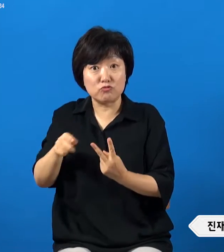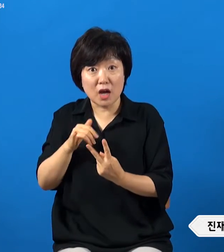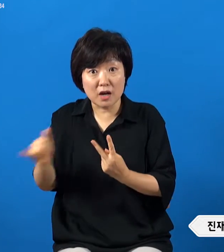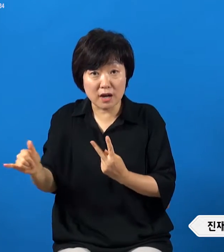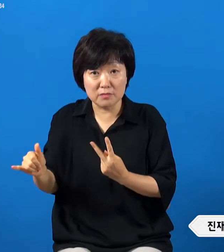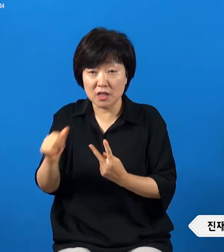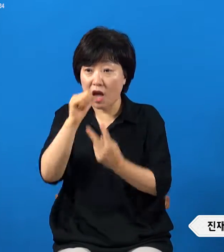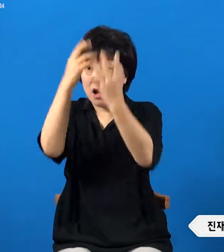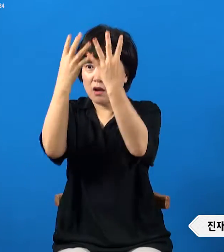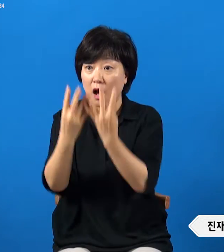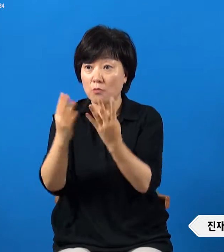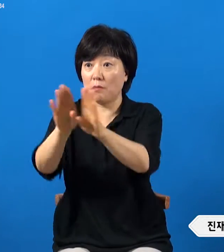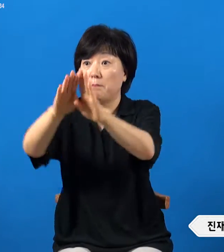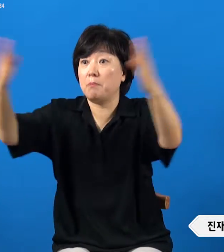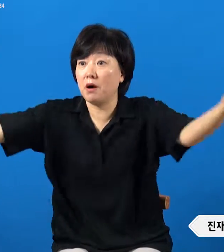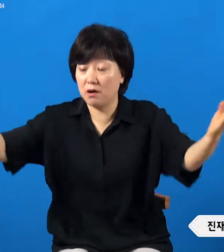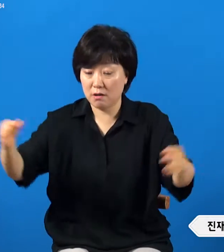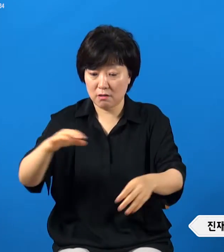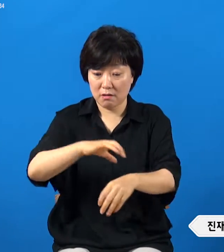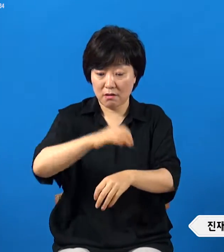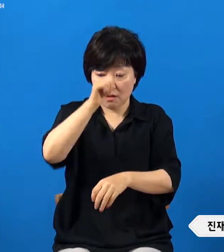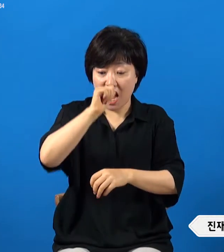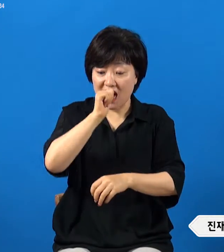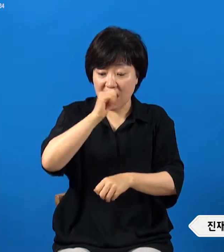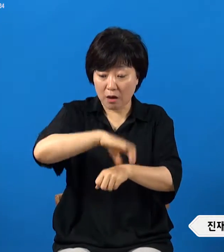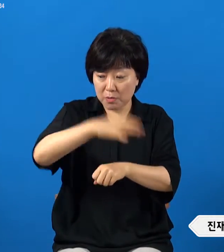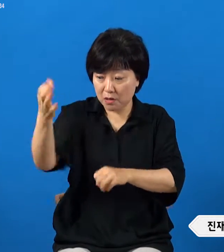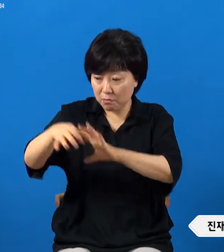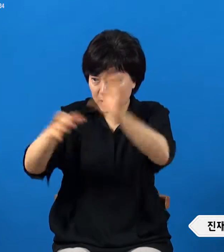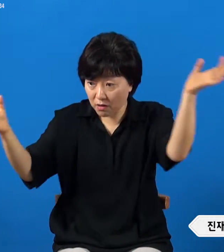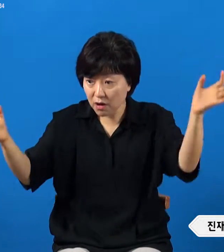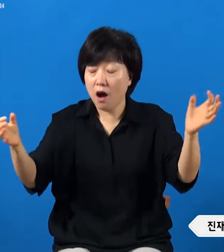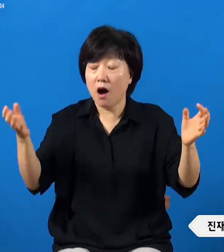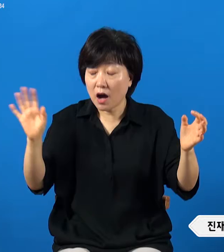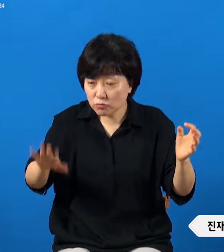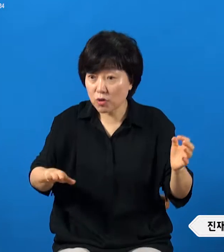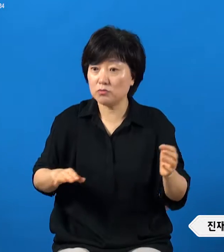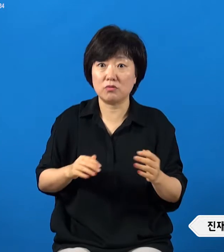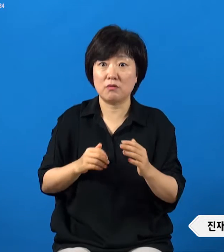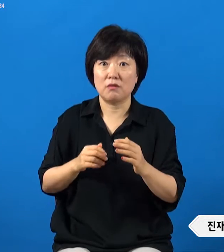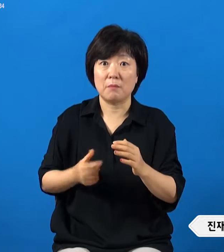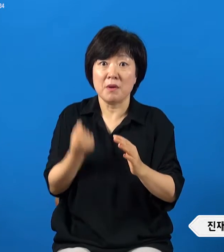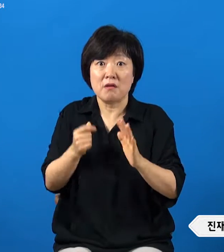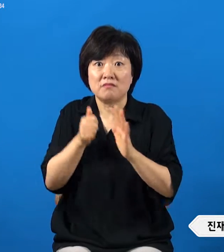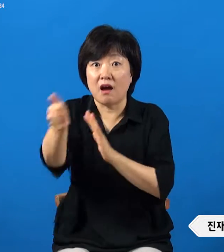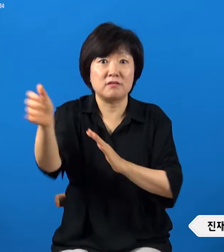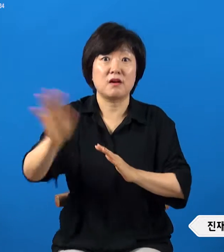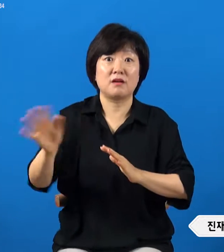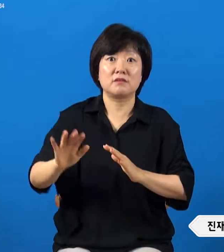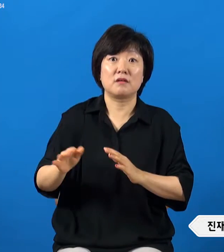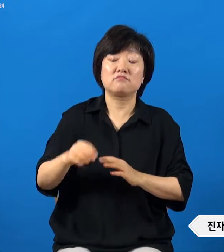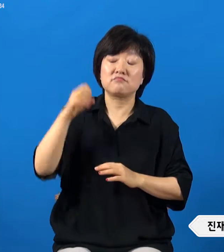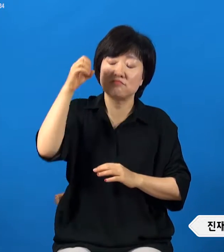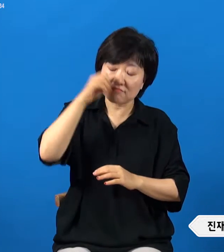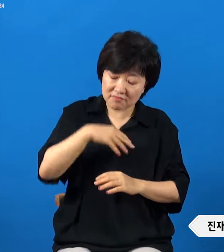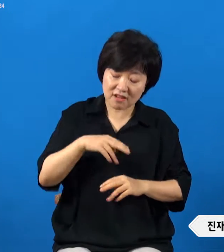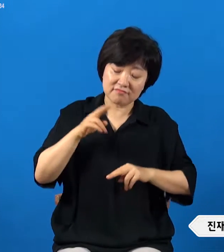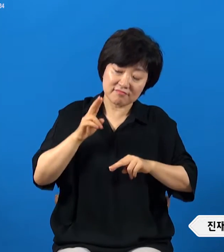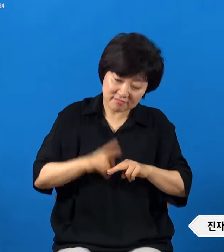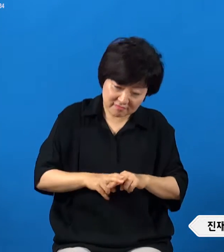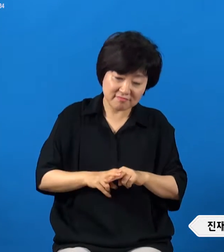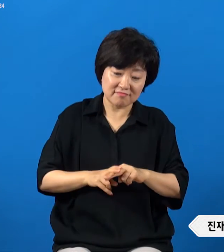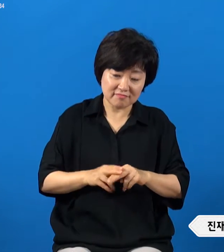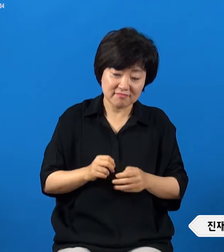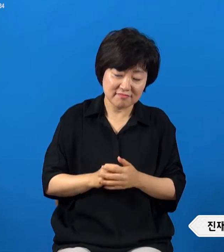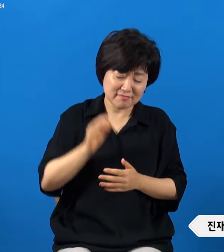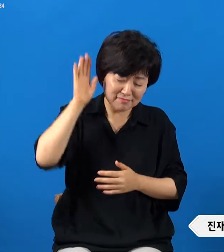자기들의 생명을 위한 기도가 아니었습니다. 영혼을 위한 기도였습니다. 그들의 기도는, 그들의 찬양은